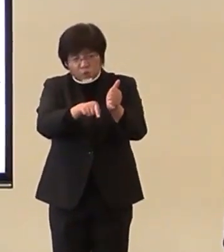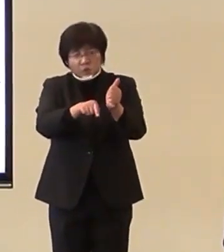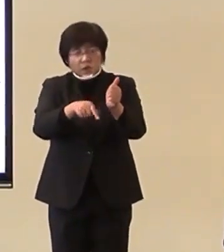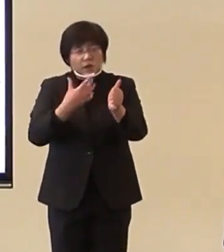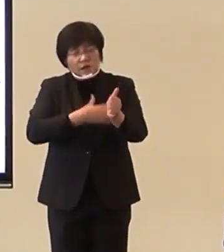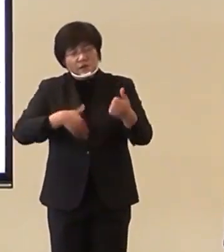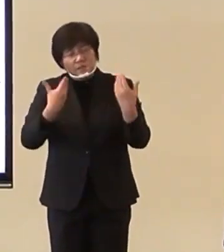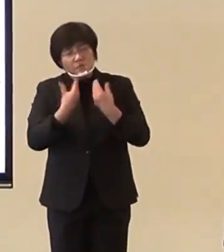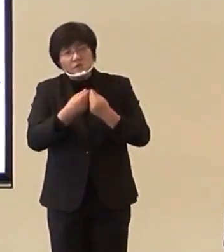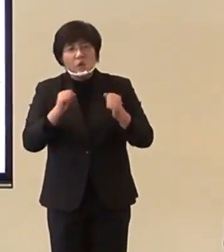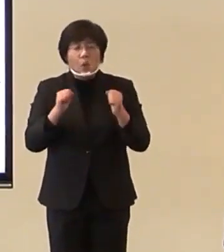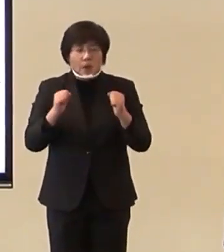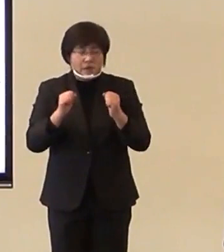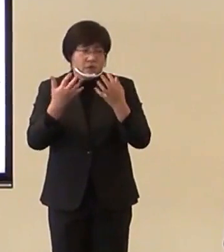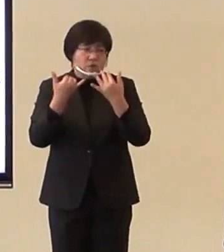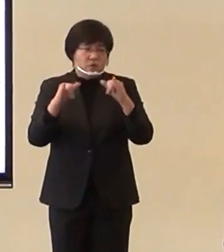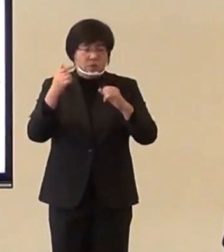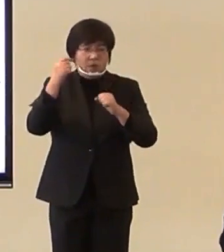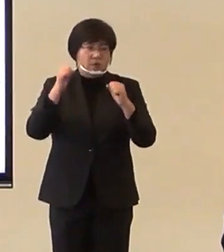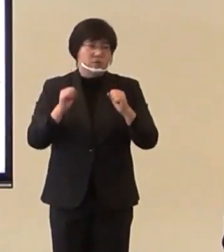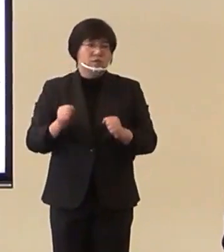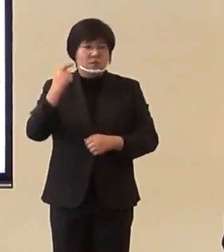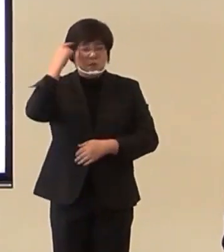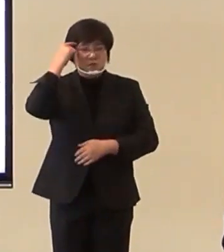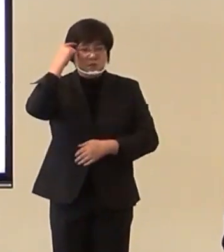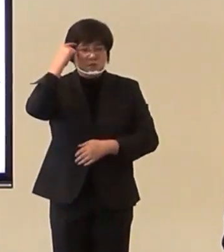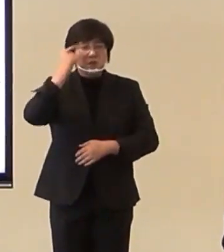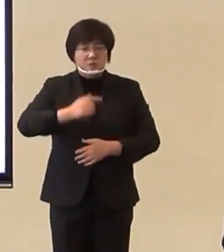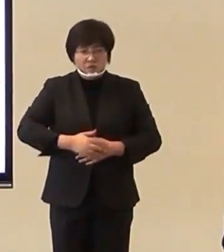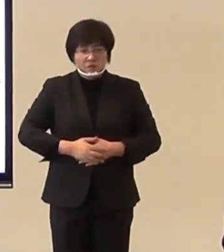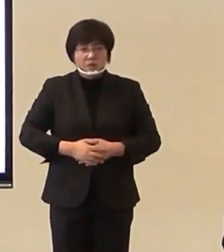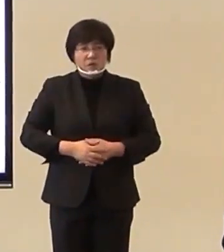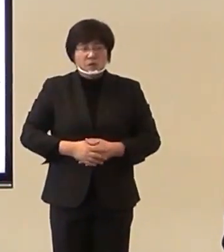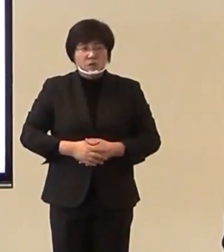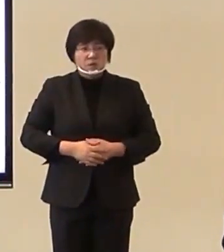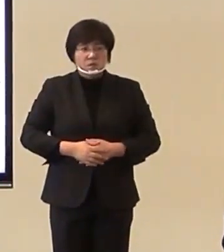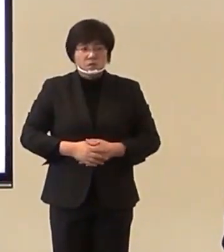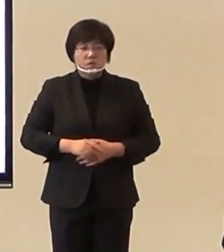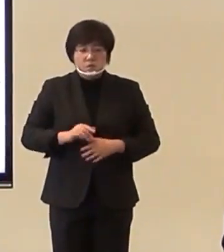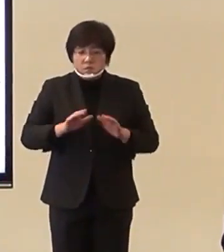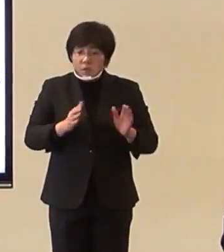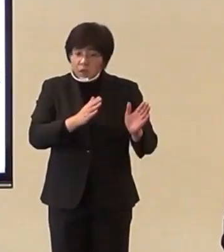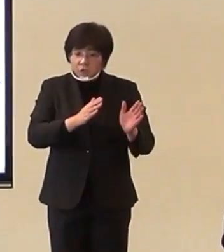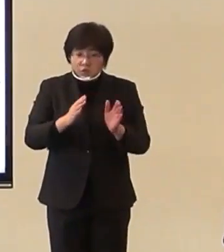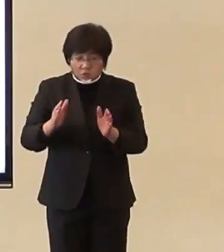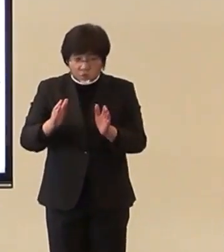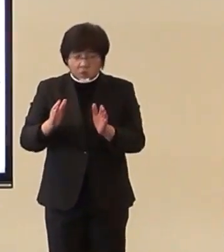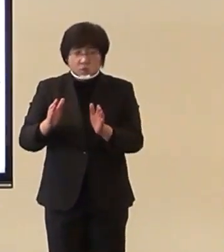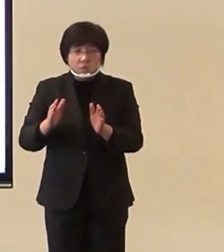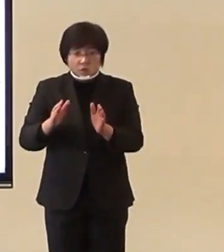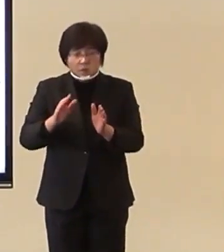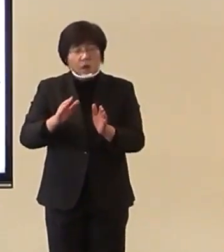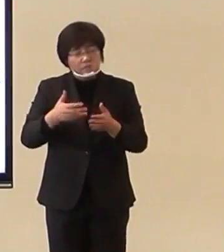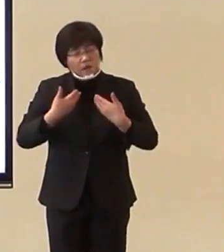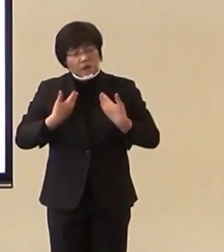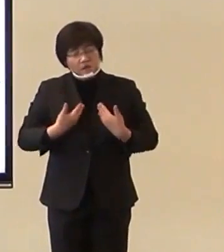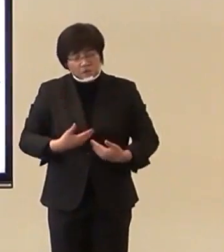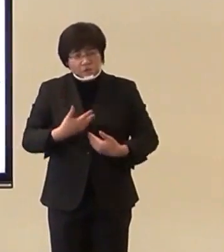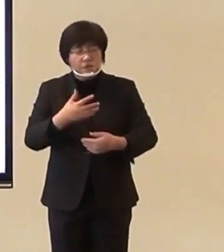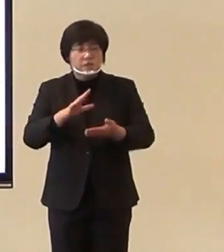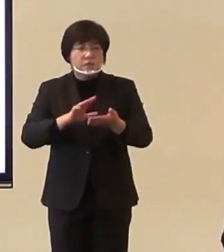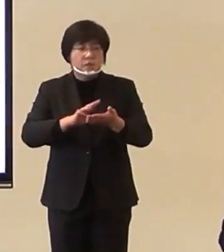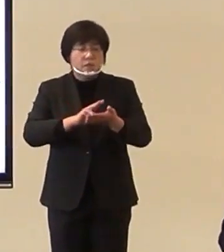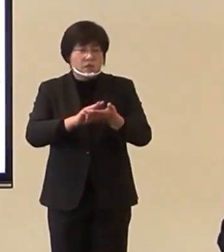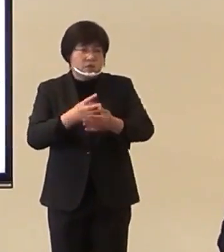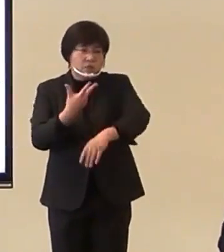ると思います。そういった中で、準備を進めれば安心して受けられるであったりとか、そういったところっていうのはどのような考